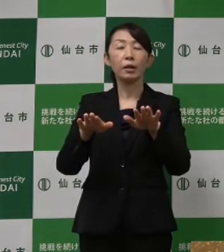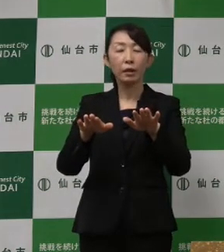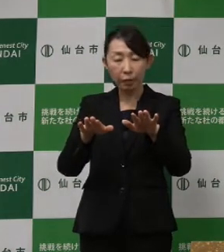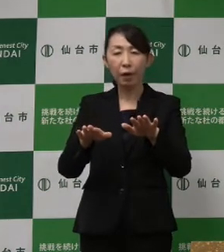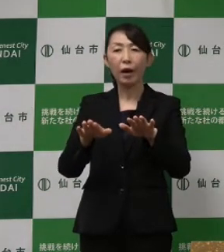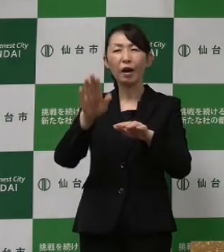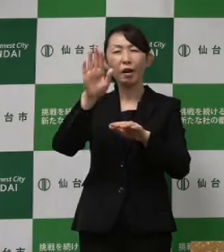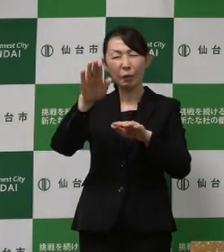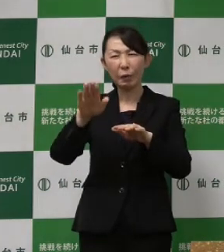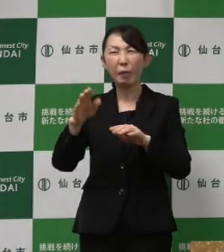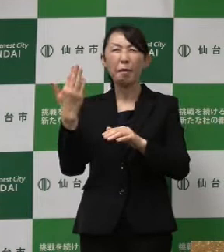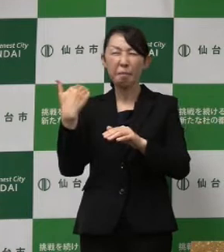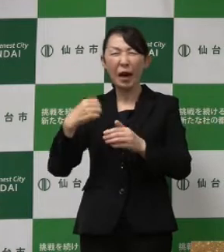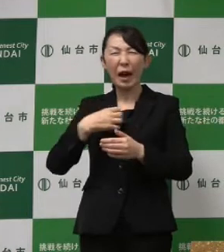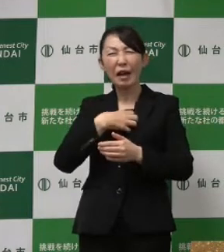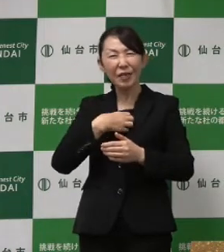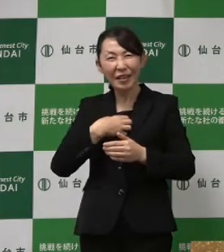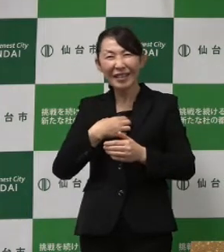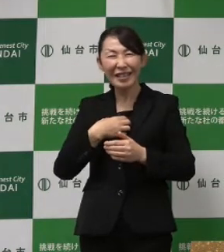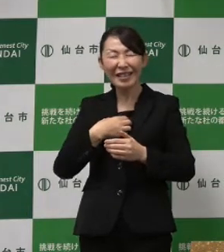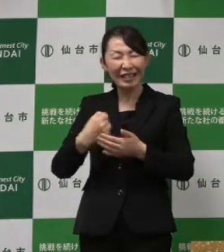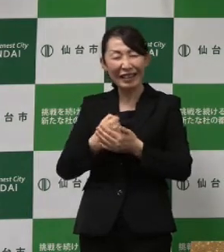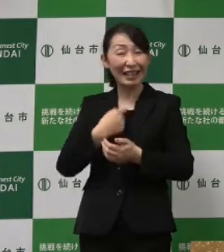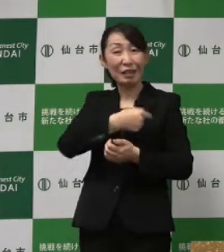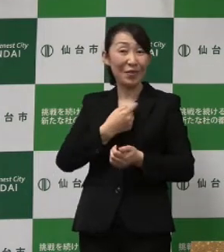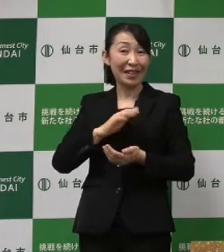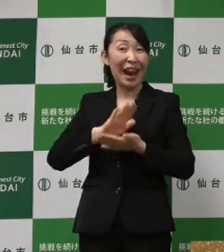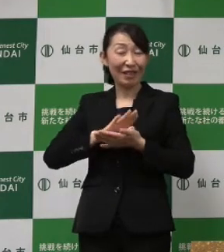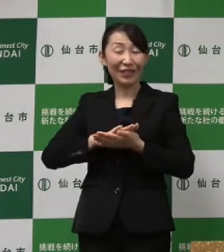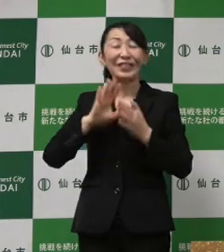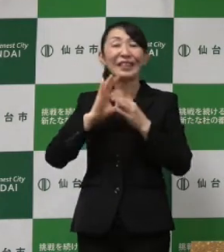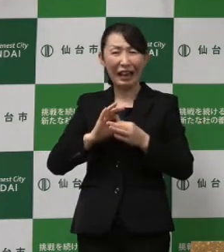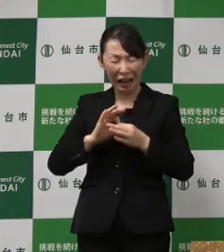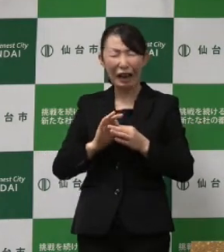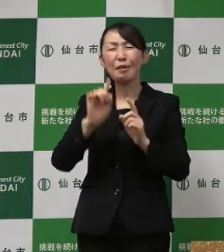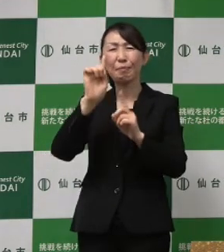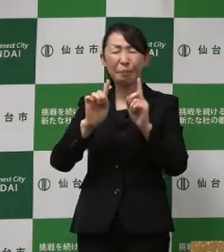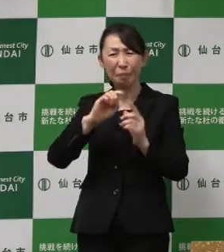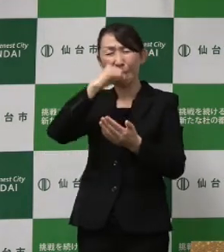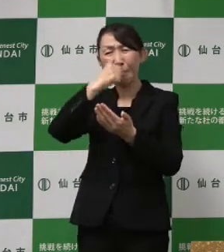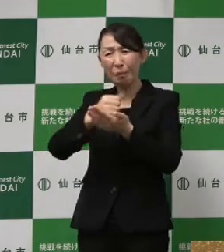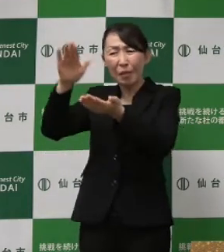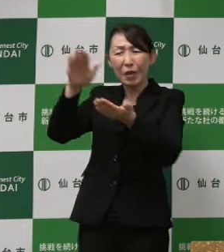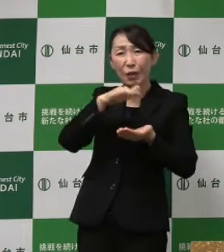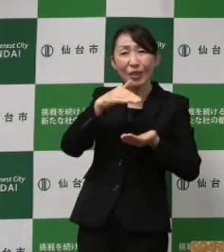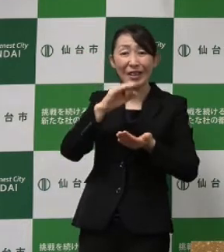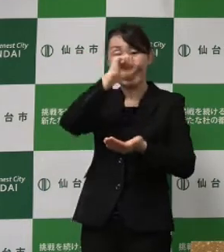時の悔しさもですね、ございますので、なんとか成功させたいなというふうに思っています